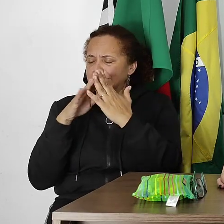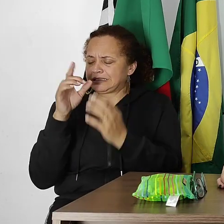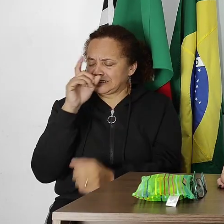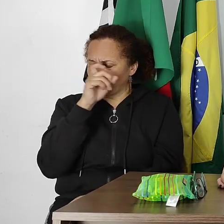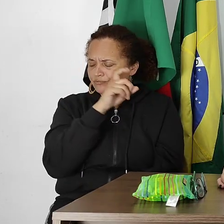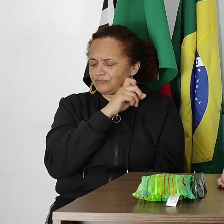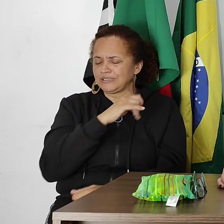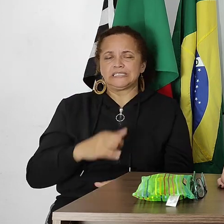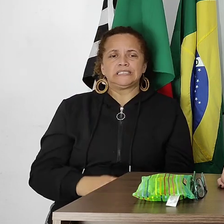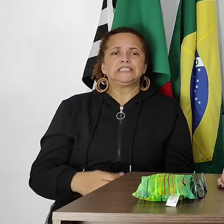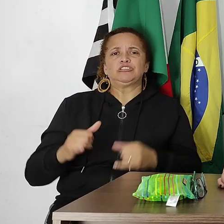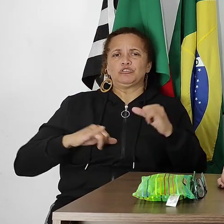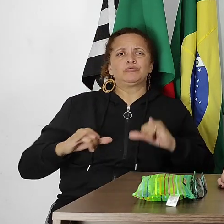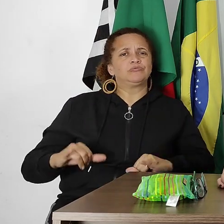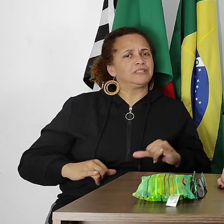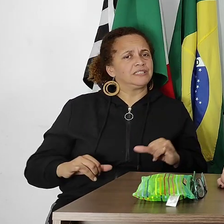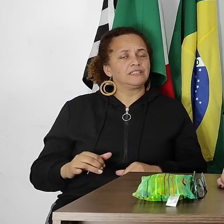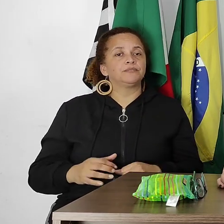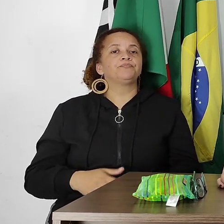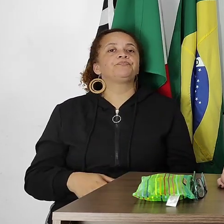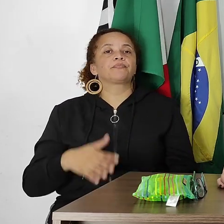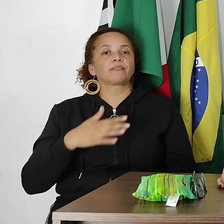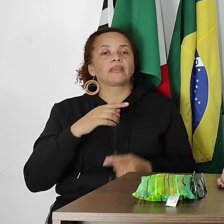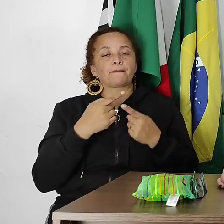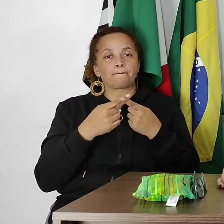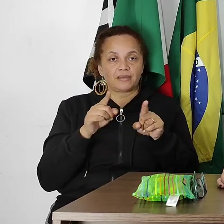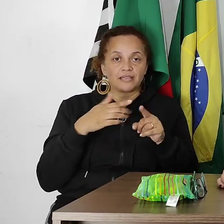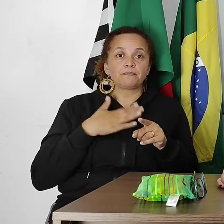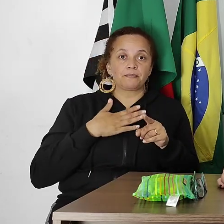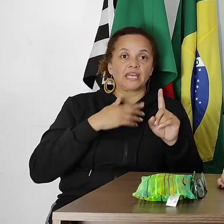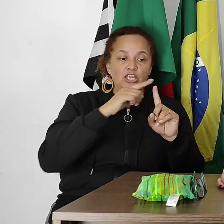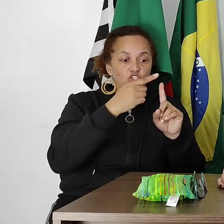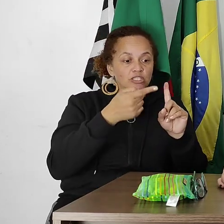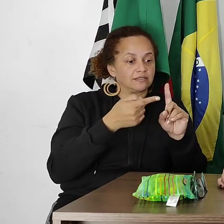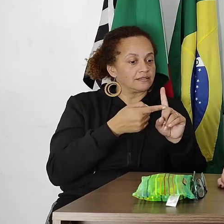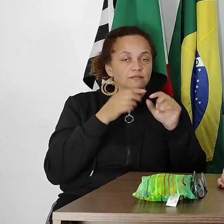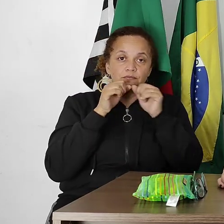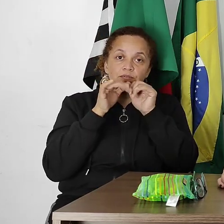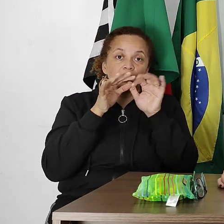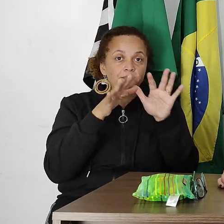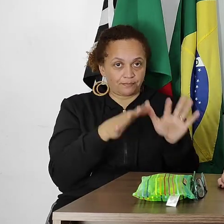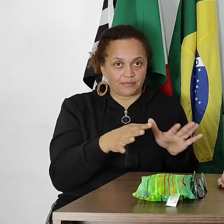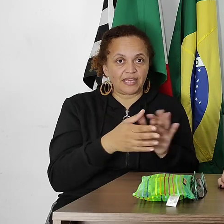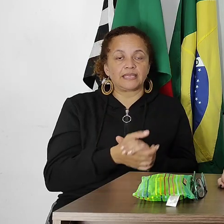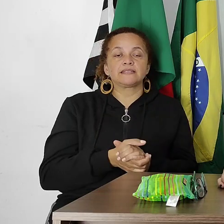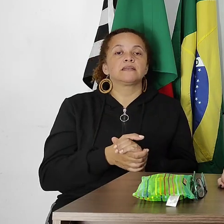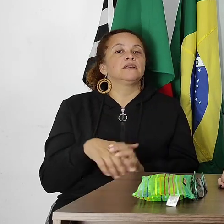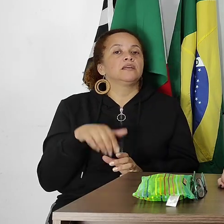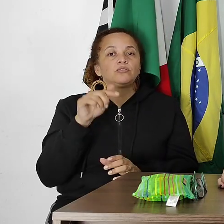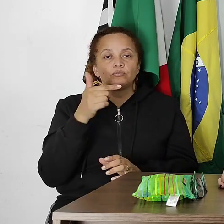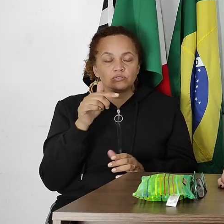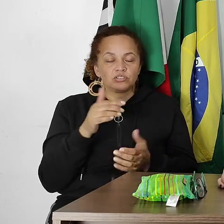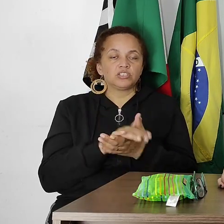eu não tive nada, né? O meu parto foi uma bênção, eu ganhei no convênio do meu pai, então tudo foi preparado